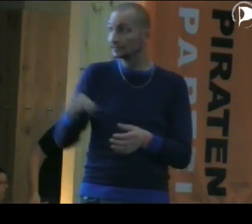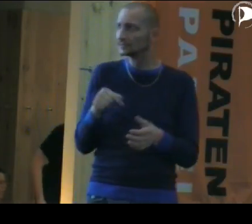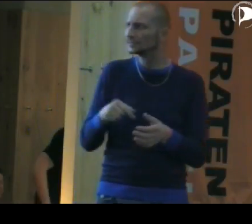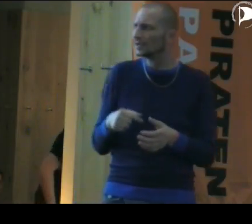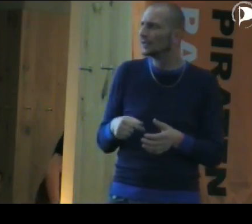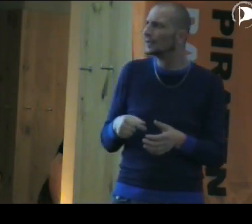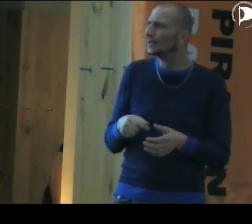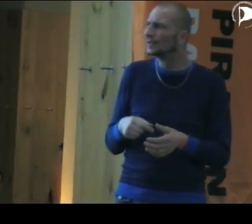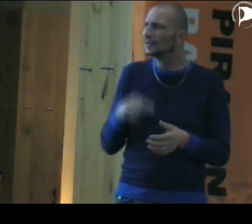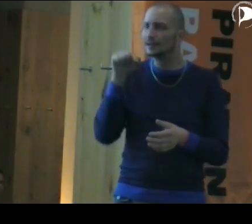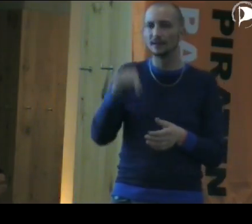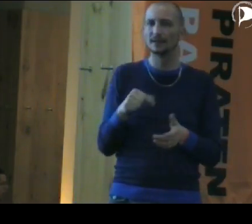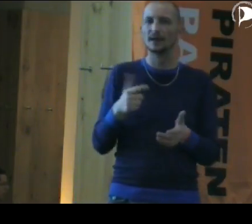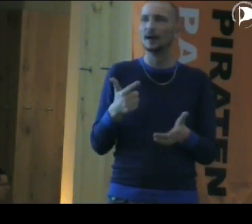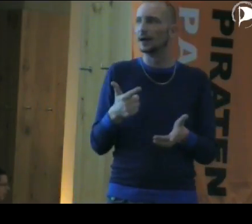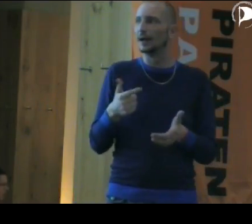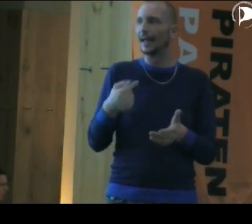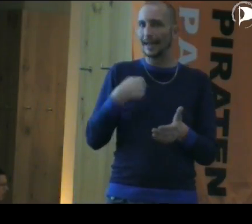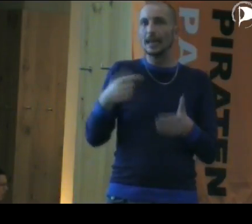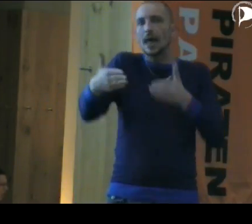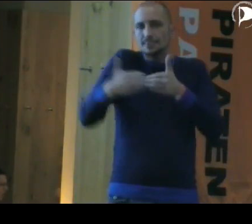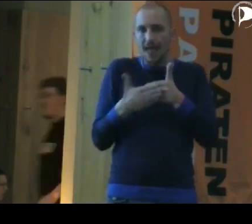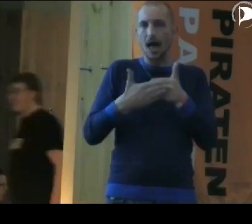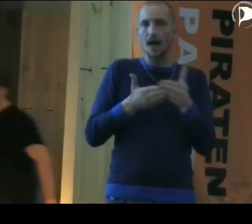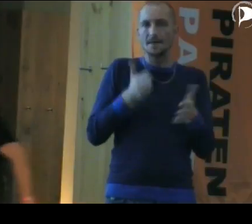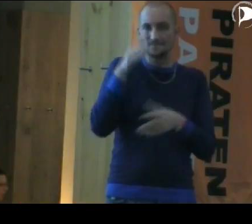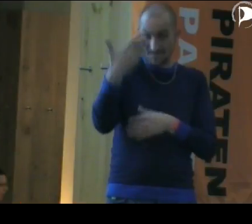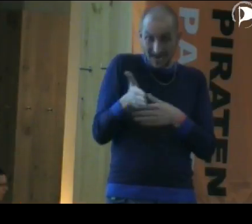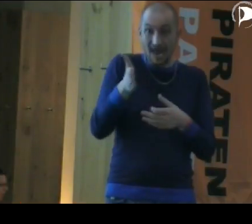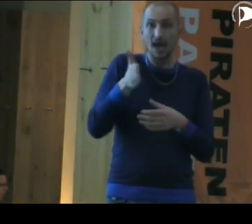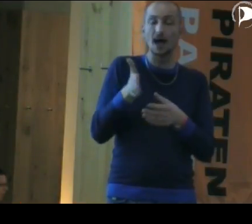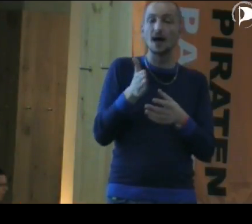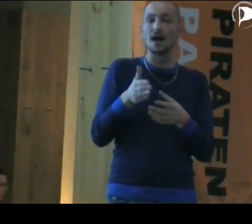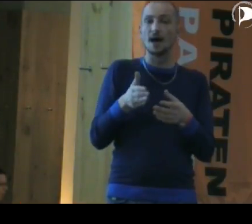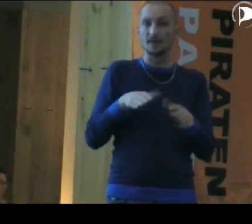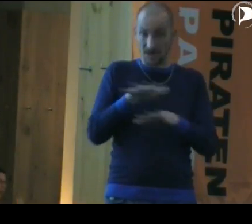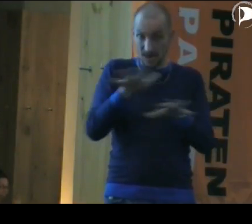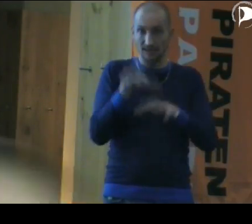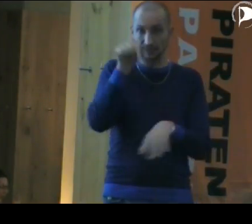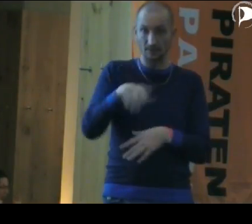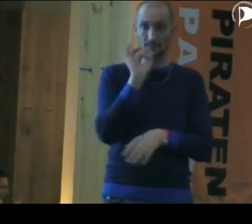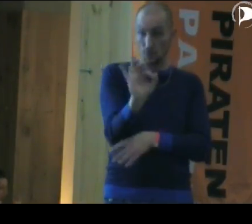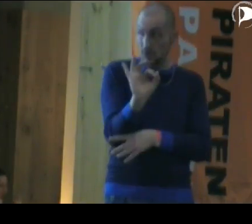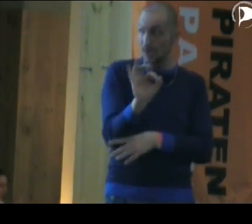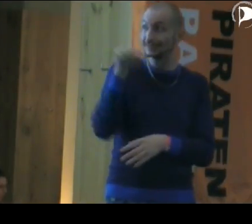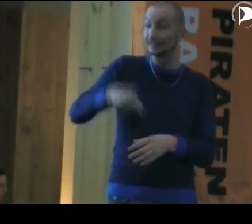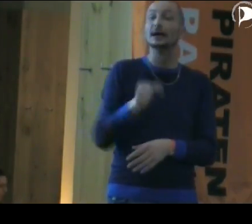und nicht für den nahverkehr nicht fest und fast ist es